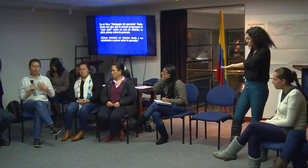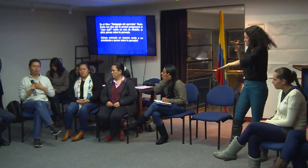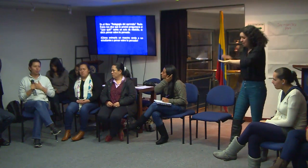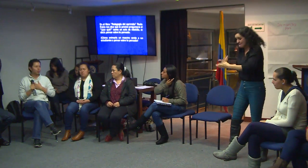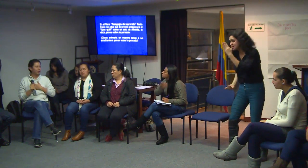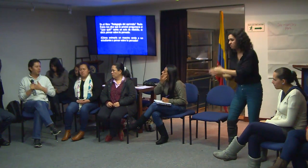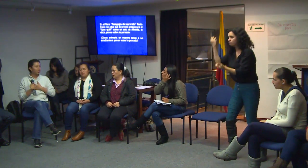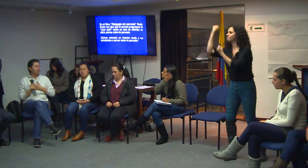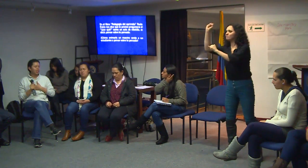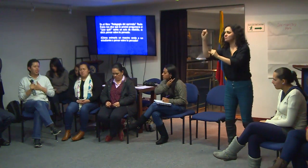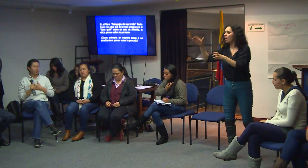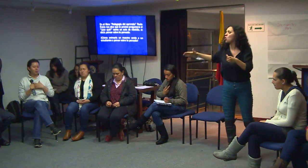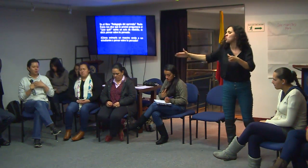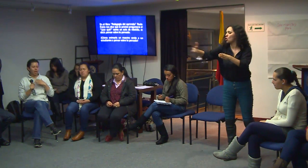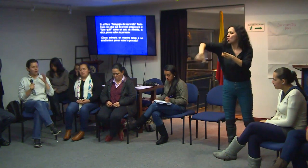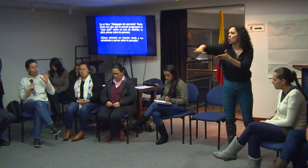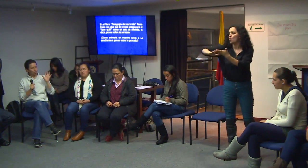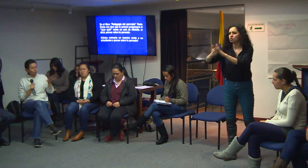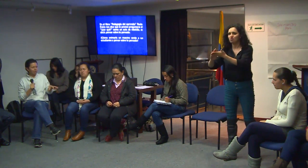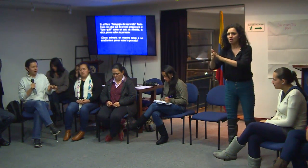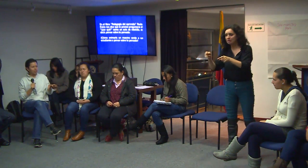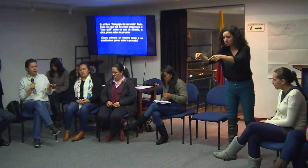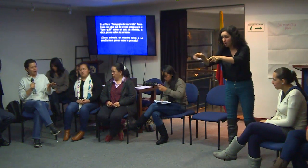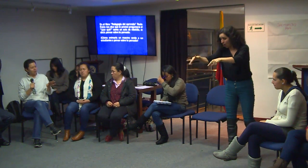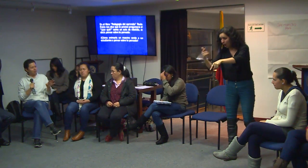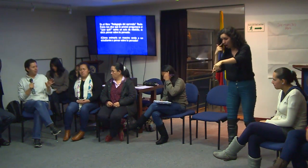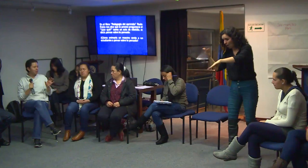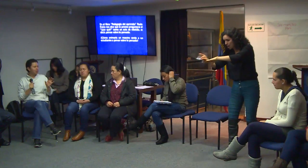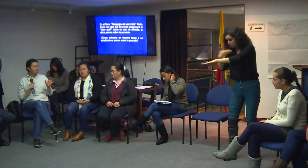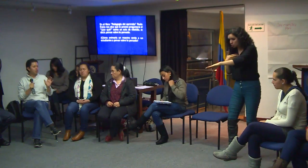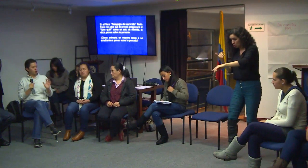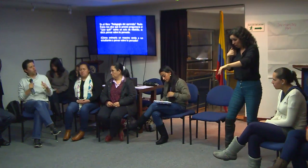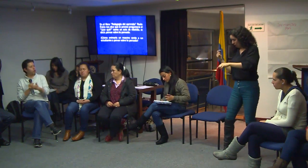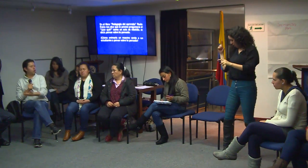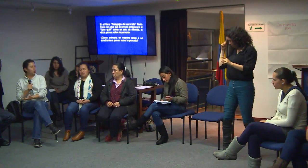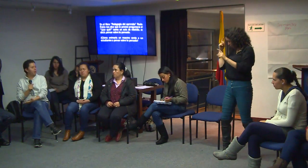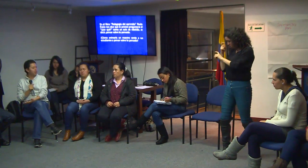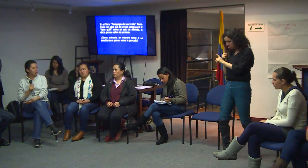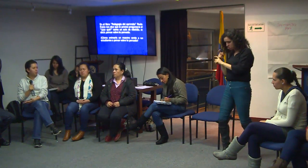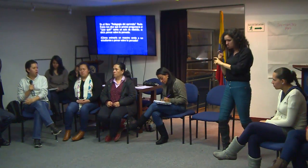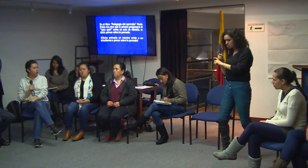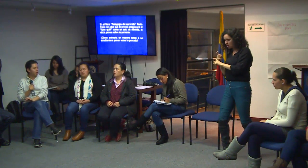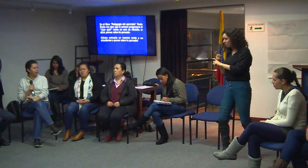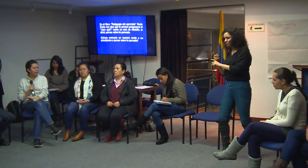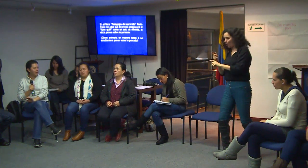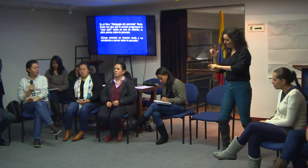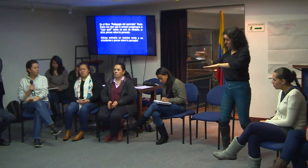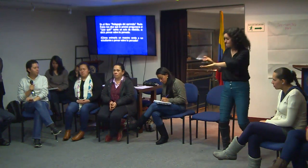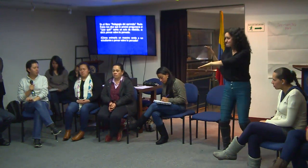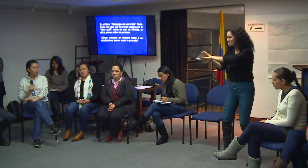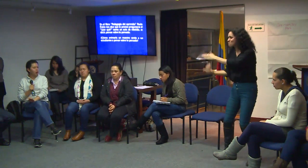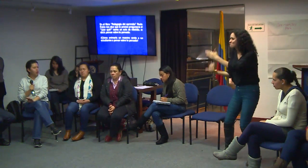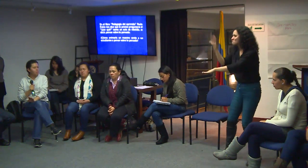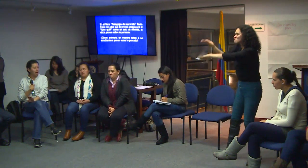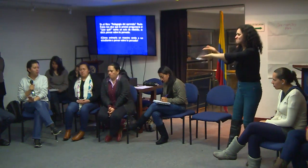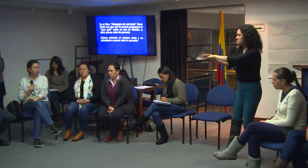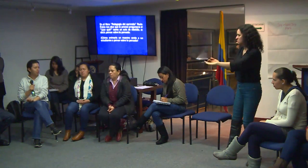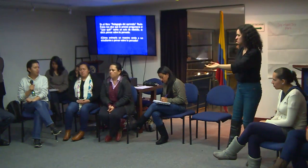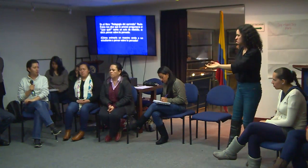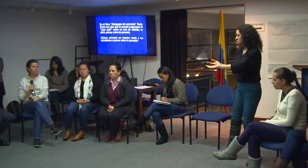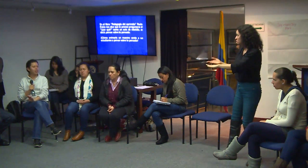en los otros. Decirnos, eso que ustedes pensaron, nosotros no lo pensamos de otra manera, ni bueno ni